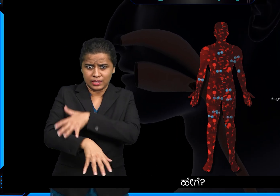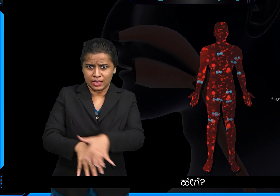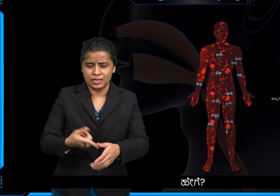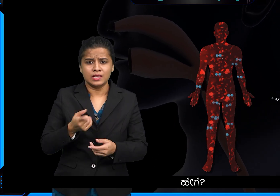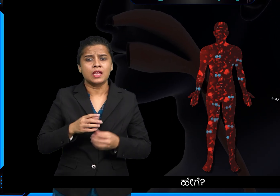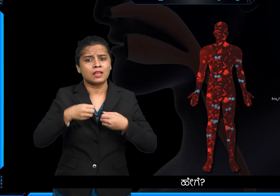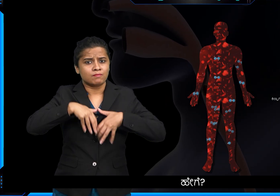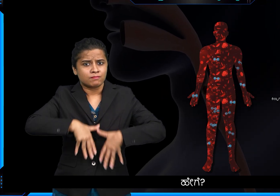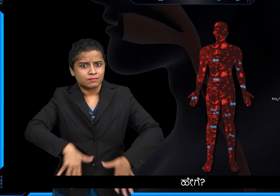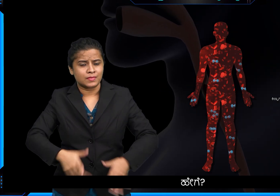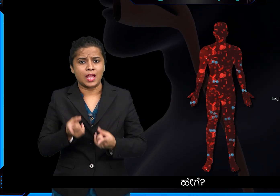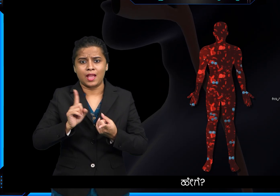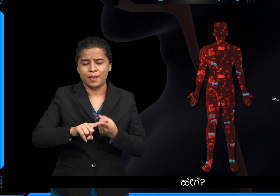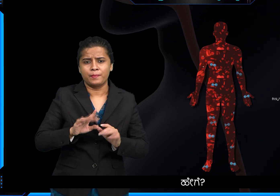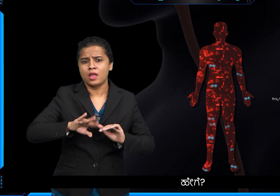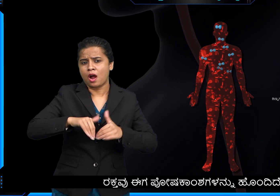ಹೇಗೆ?